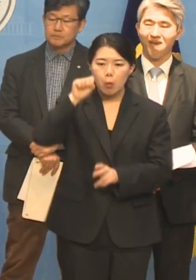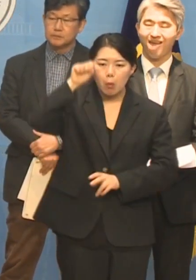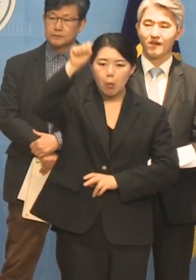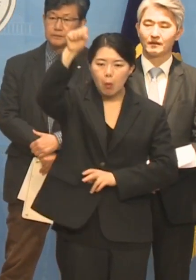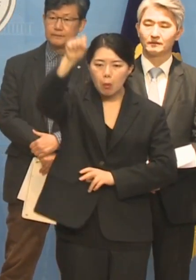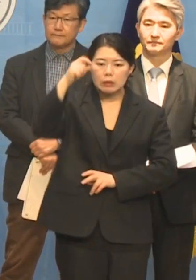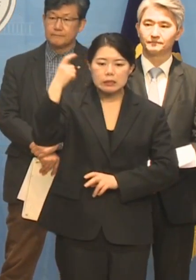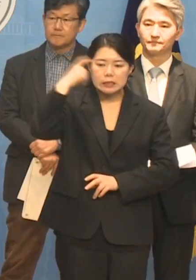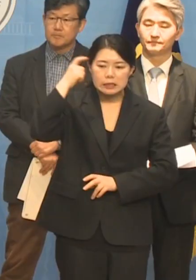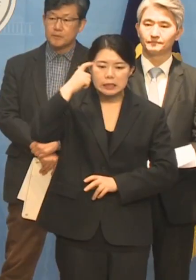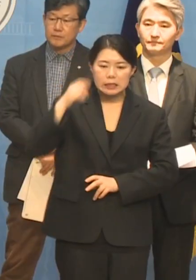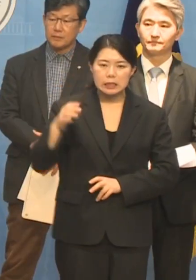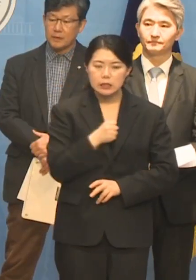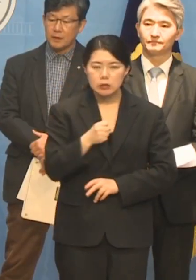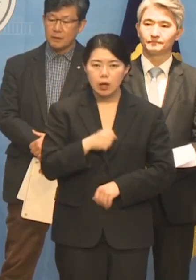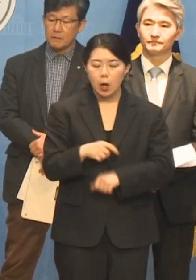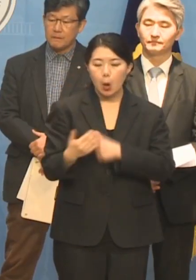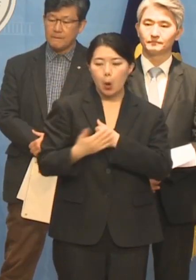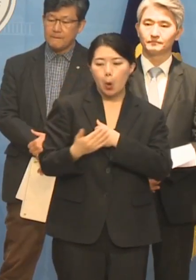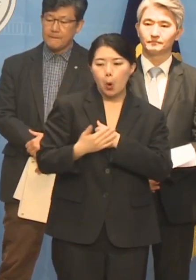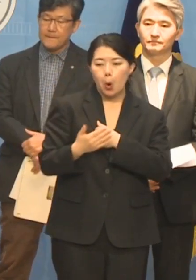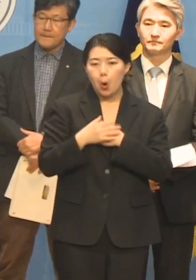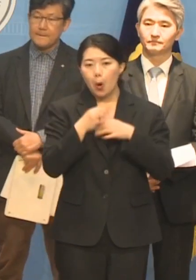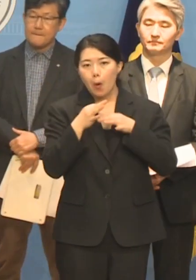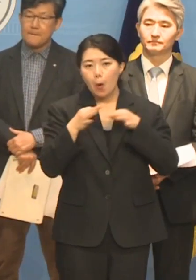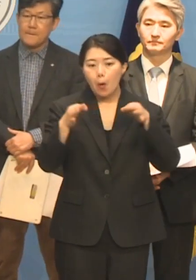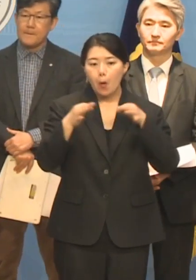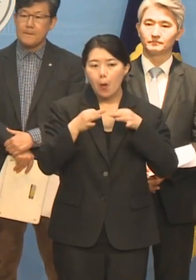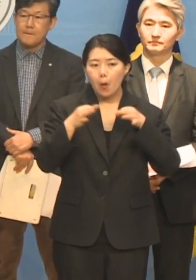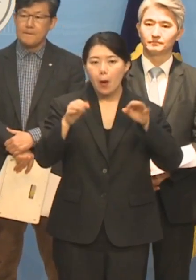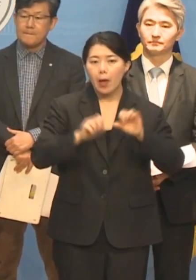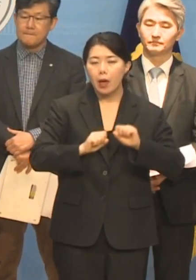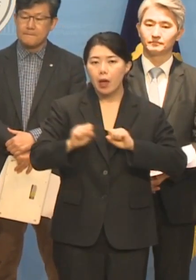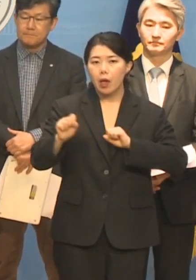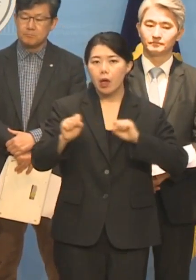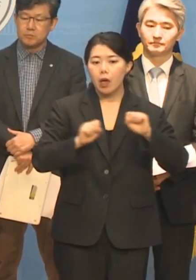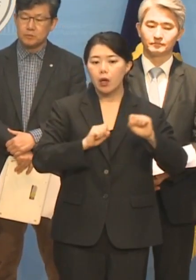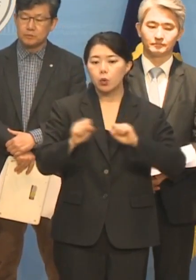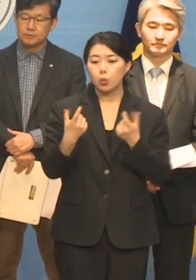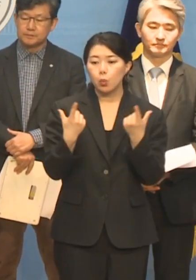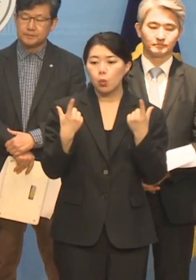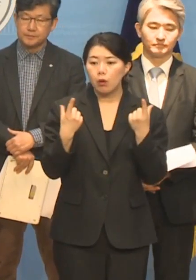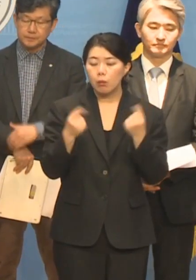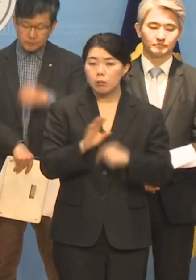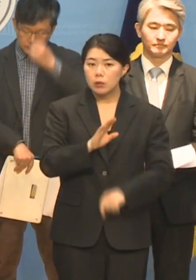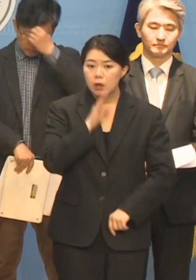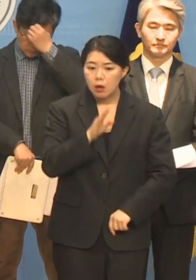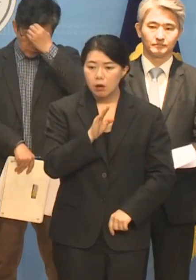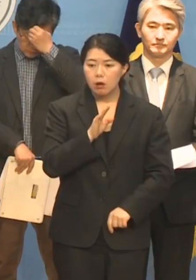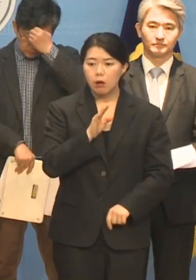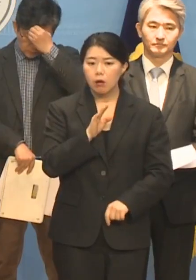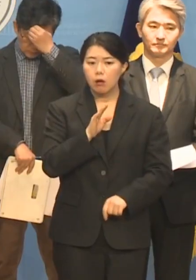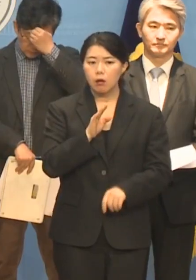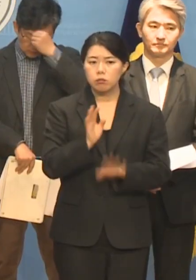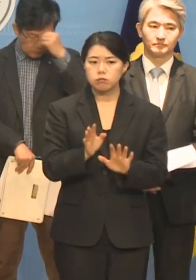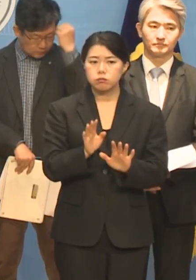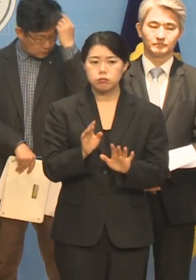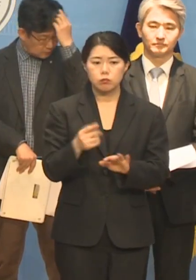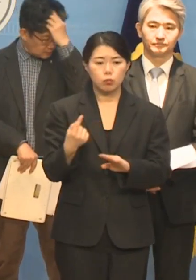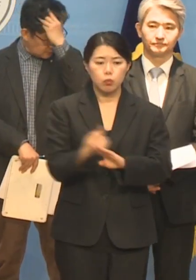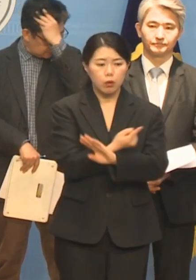두고 특권층의 지지를 호소하기 위한 행보라는 해석 외에 그 의도를